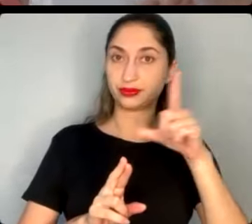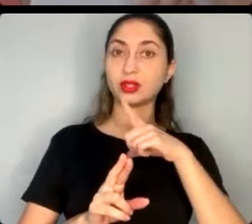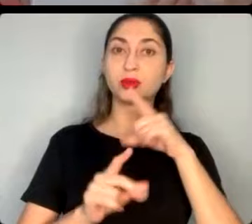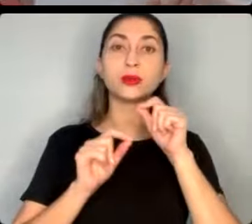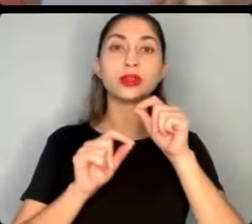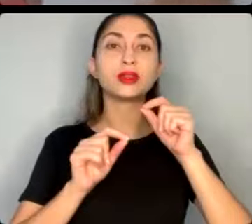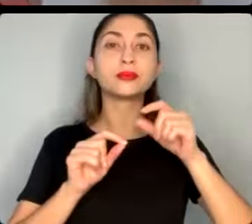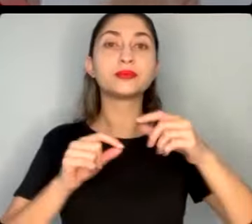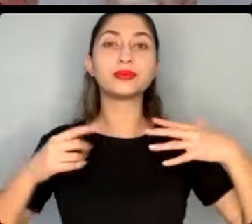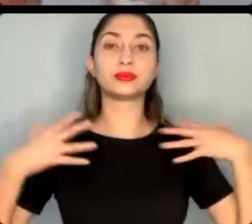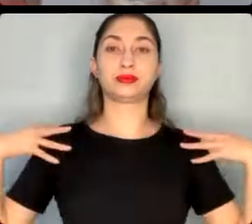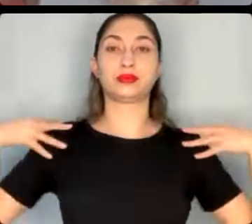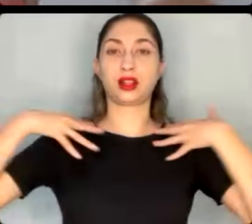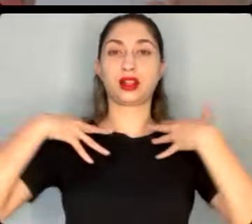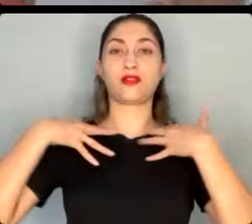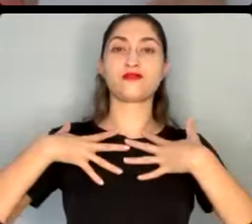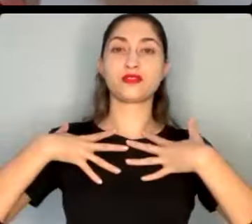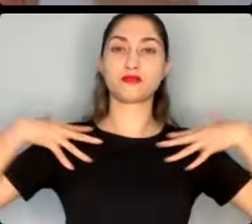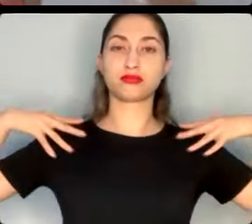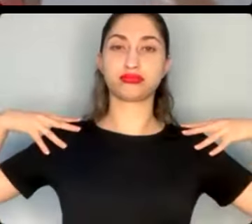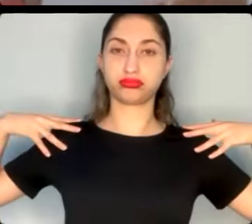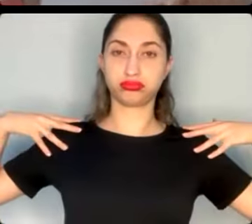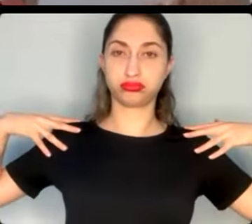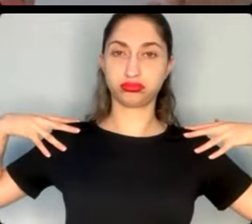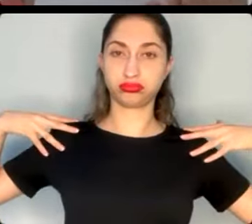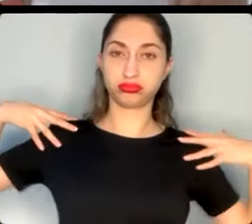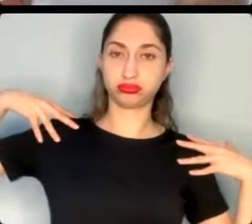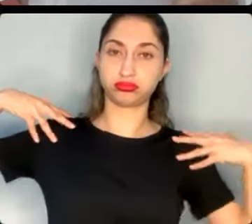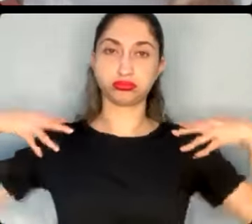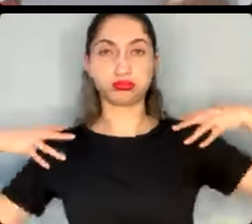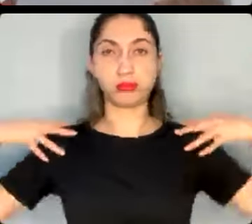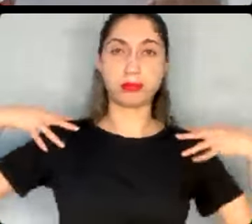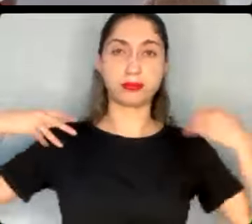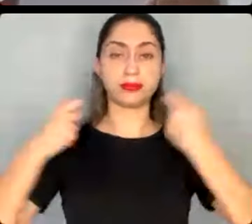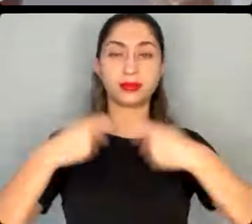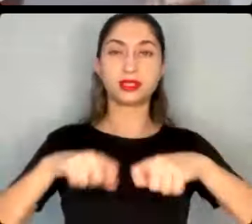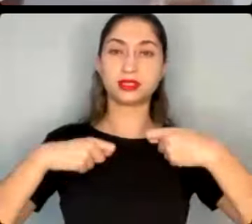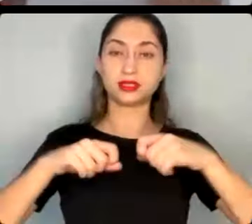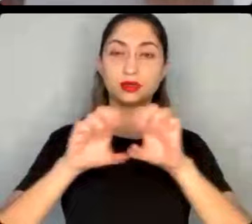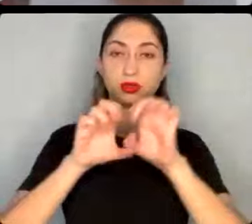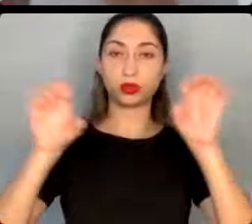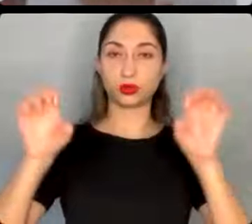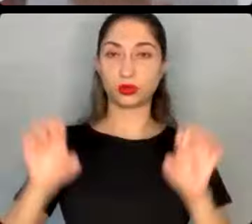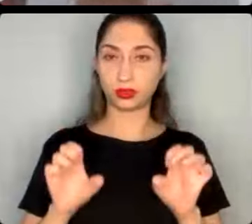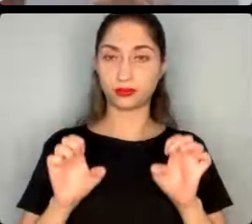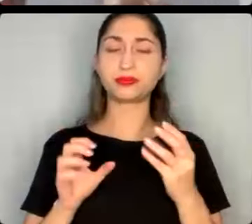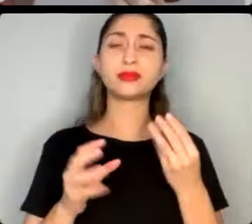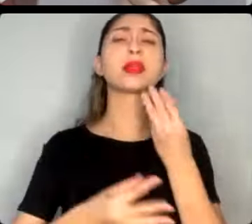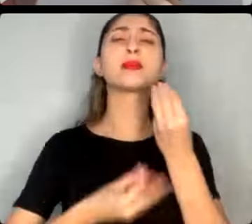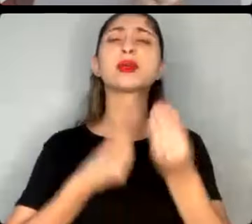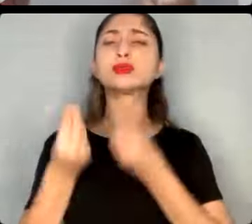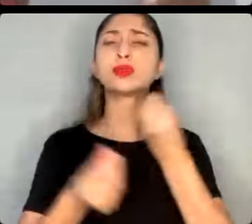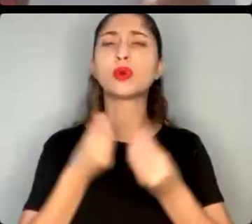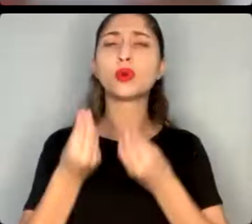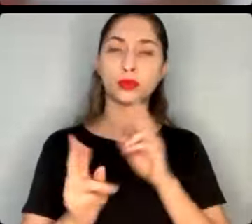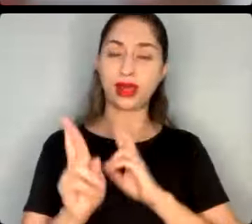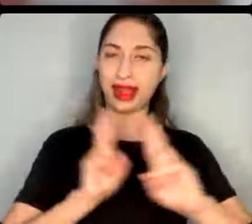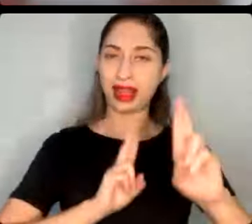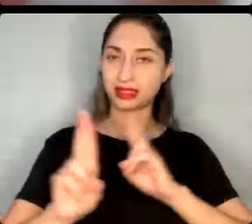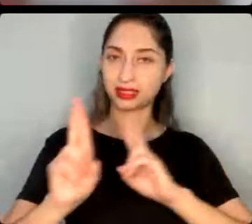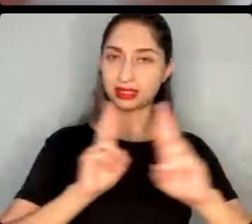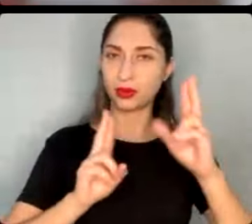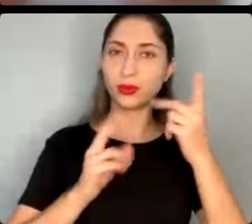clavícula, escápula e os braços, né? E aqui precisa estar bem estruturado. Então, como que você faz uma relação